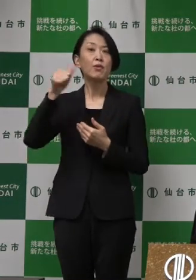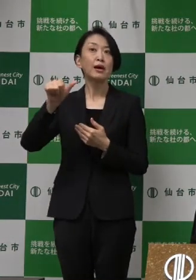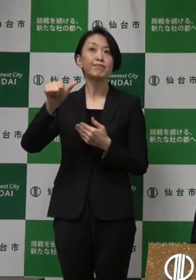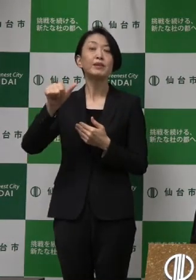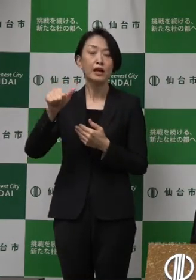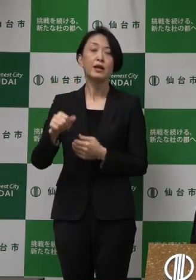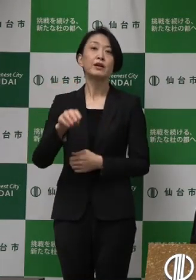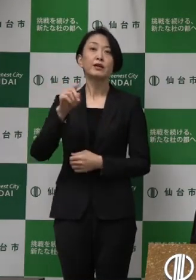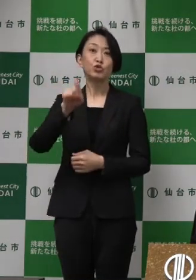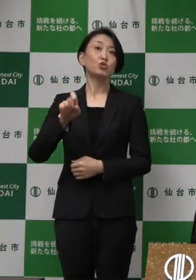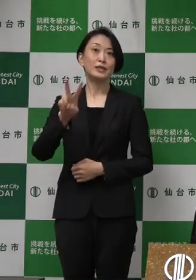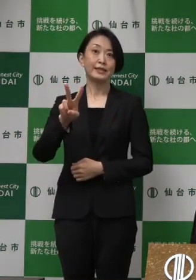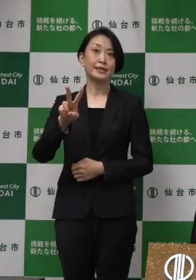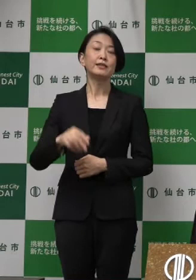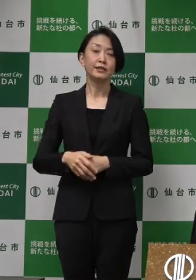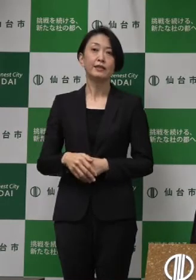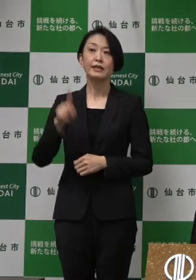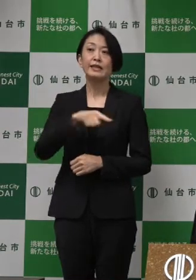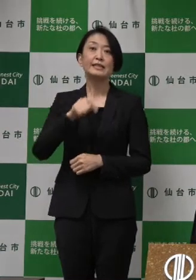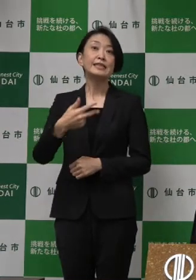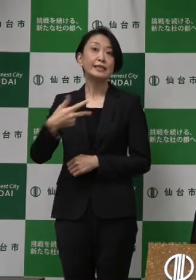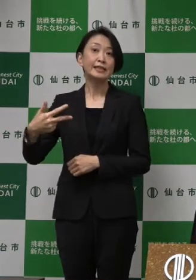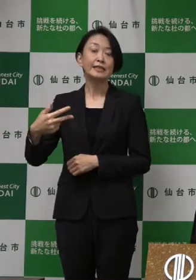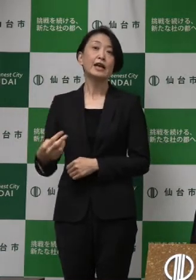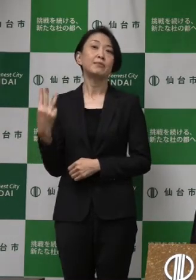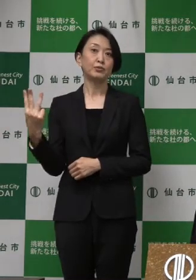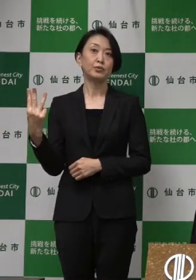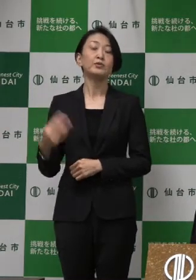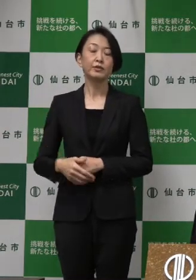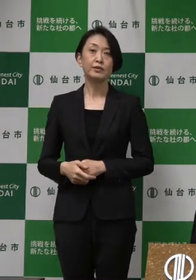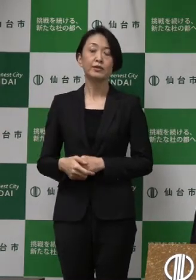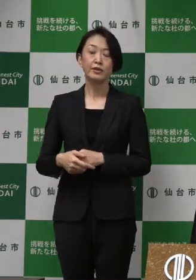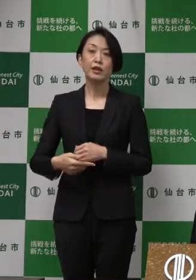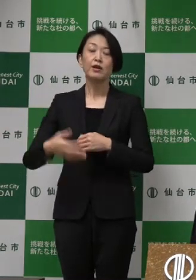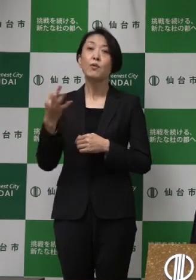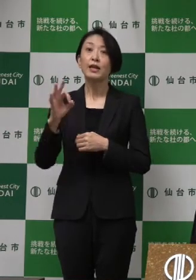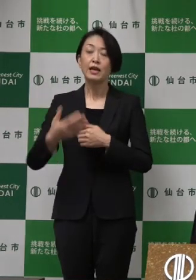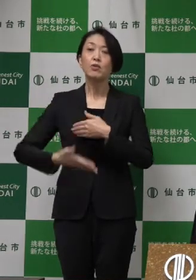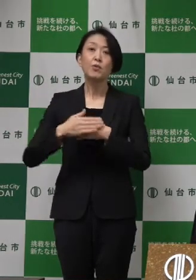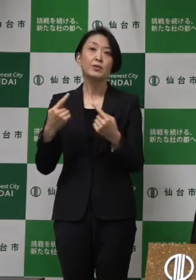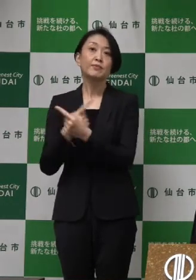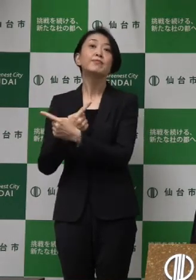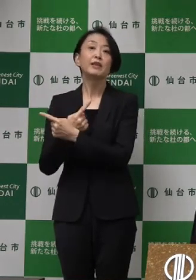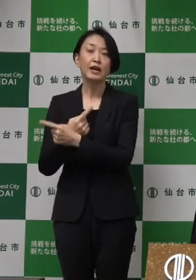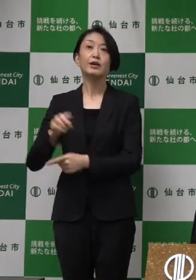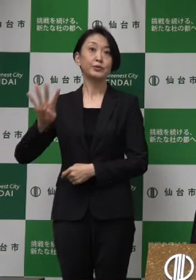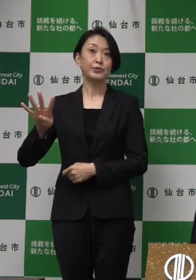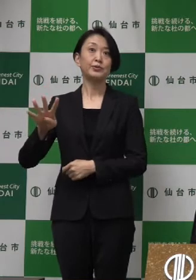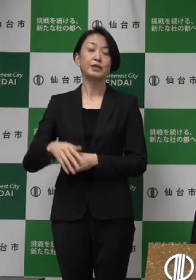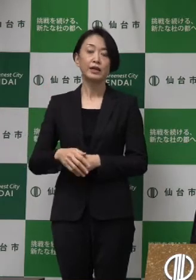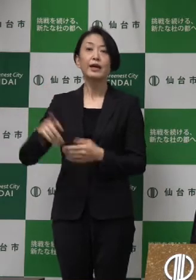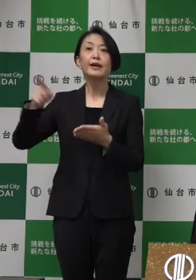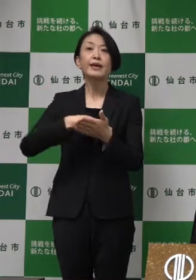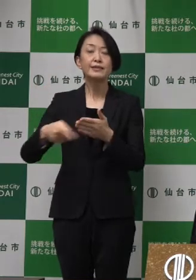12件、人事案件が3件、補正予算が4件、決算認定等